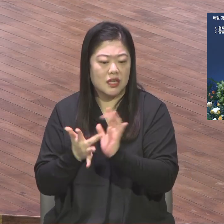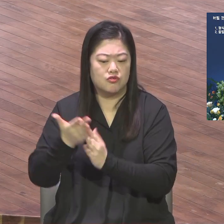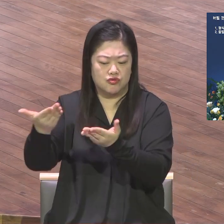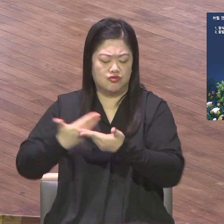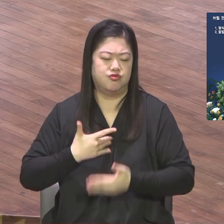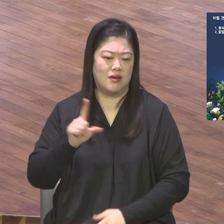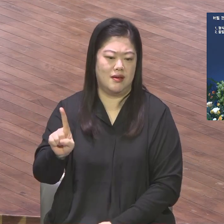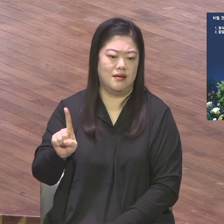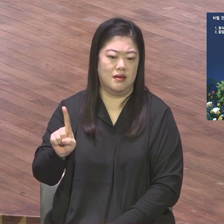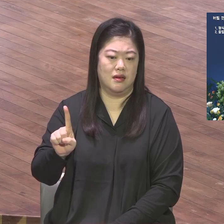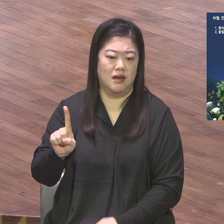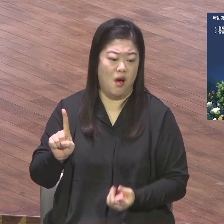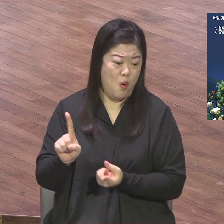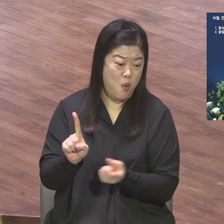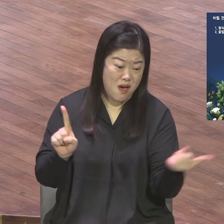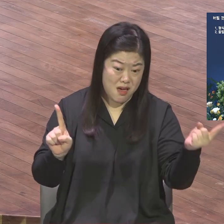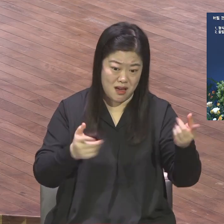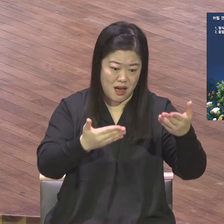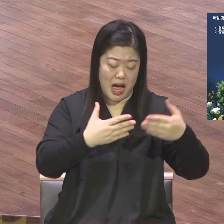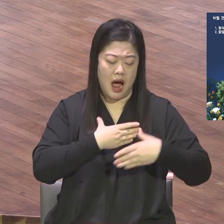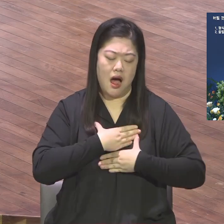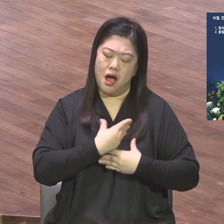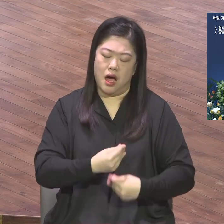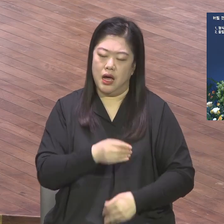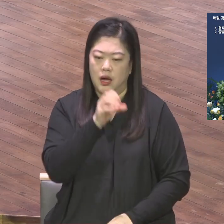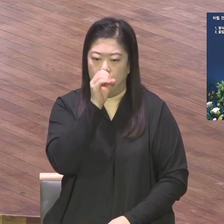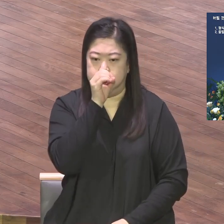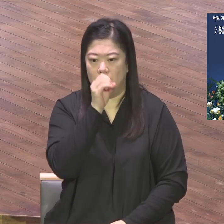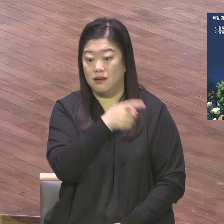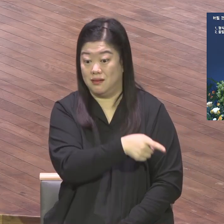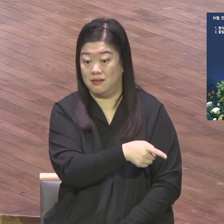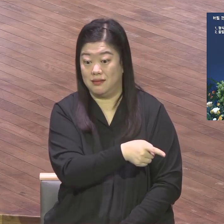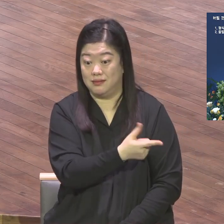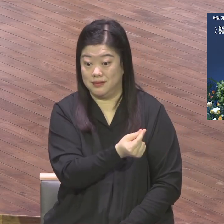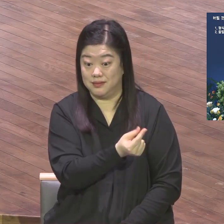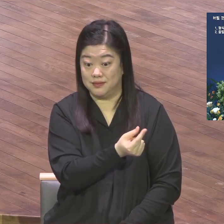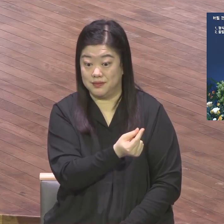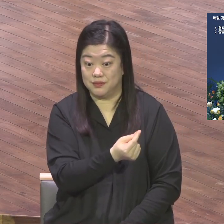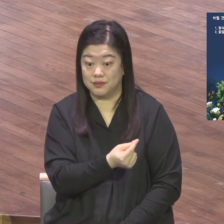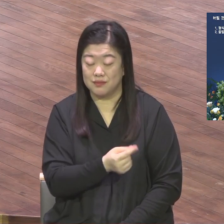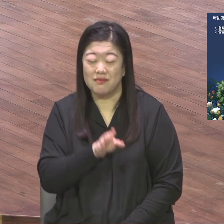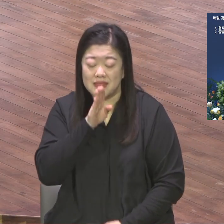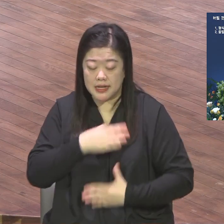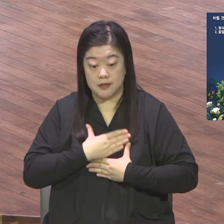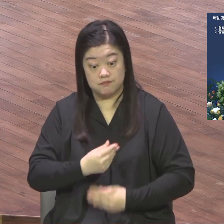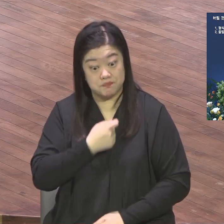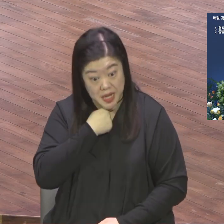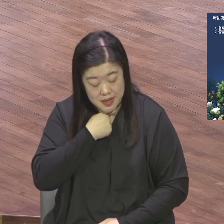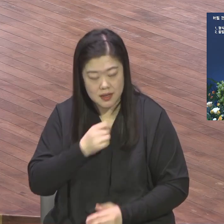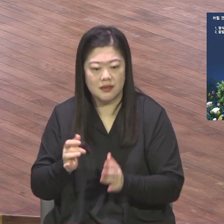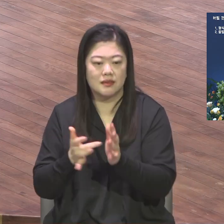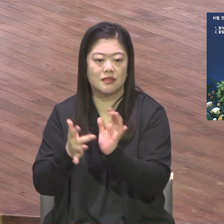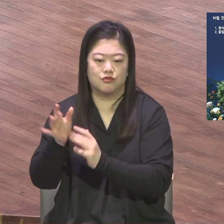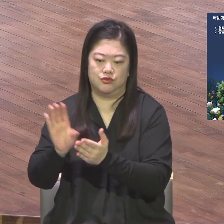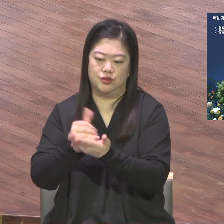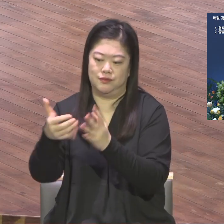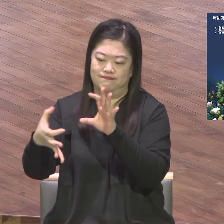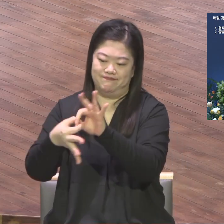없다. 참된 안식의 삶을 살려고 하면 그리스도 안에밖에 없다.